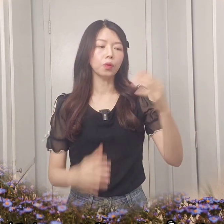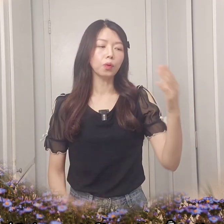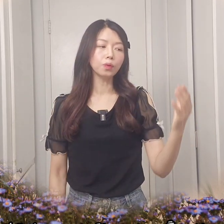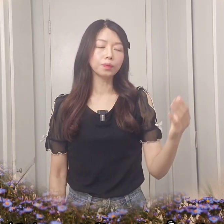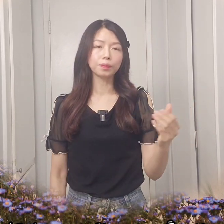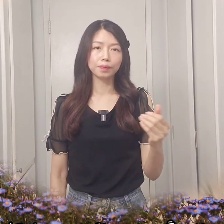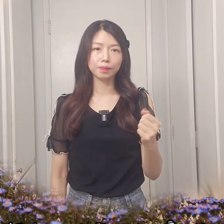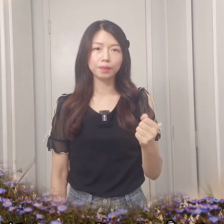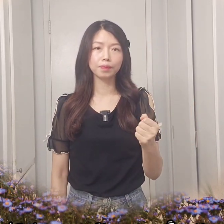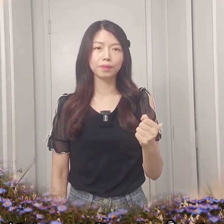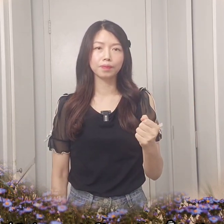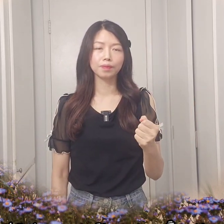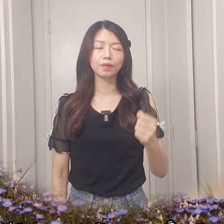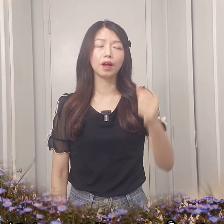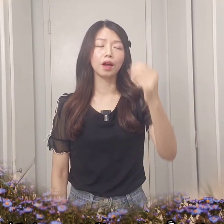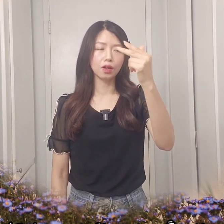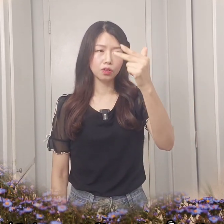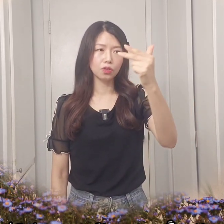경외함으로